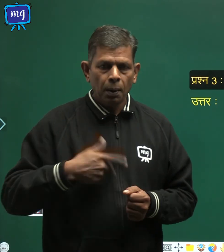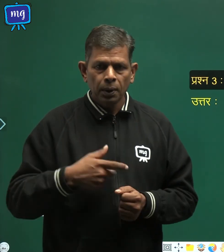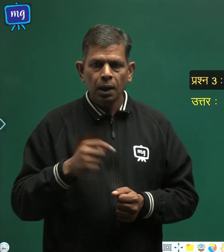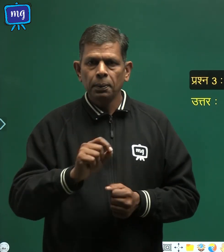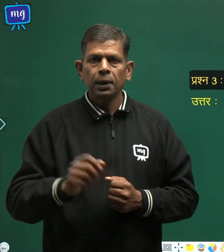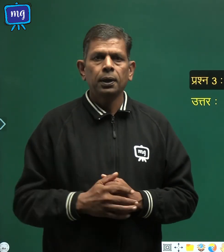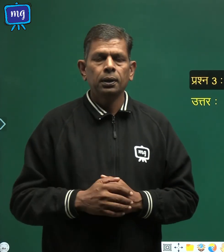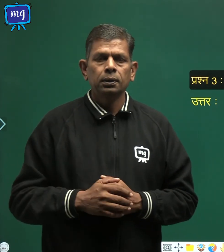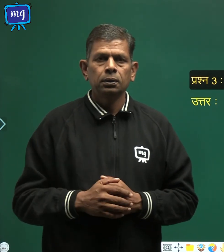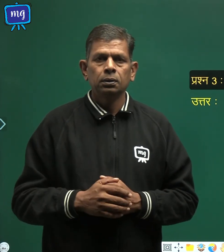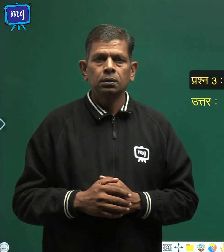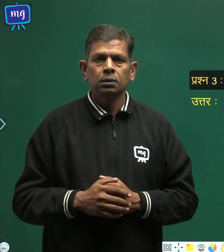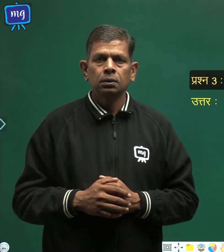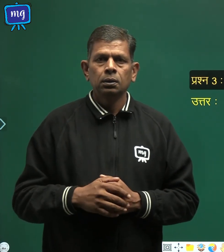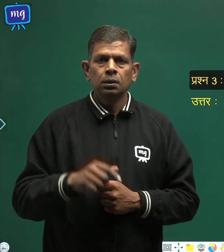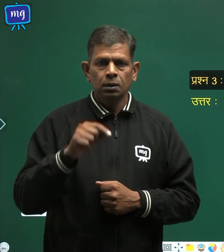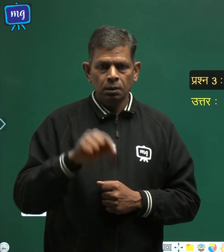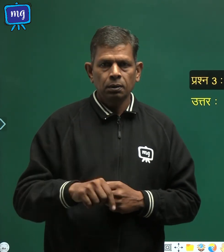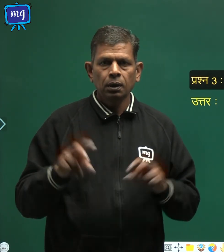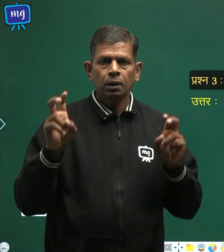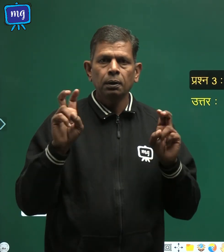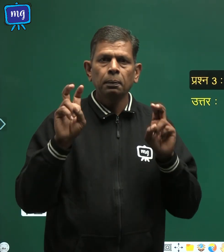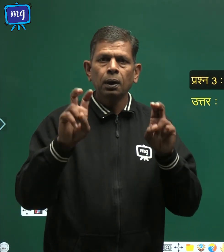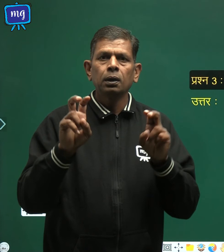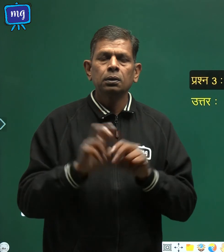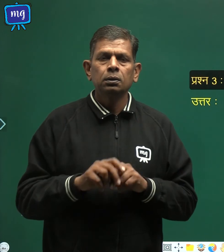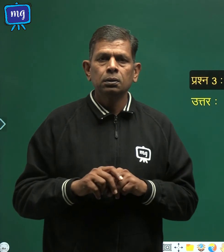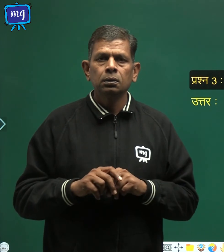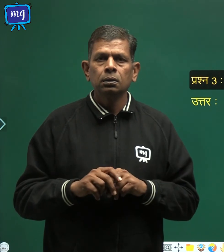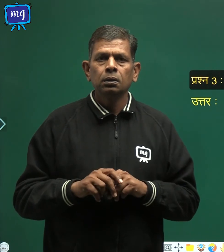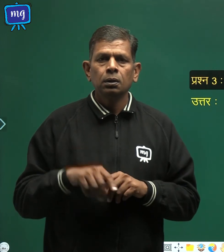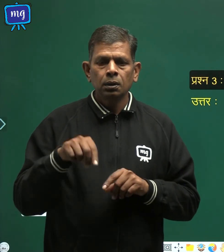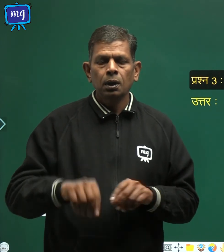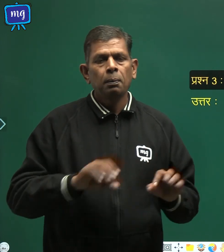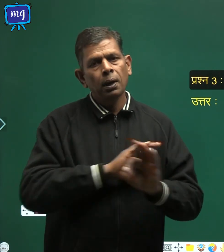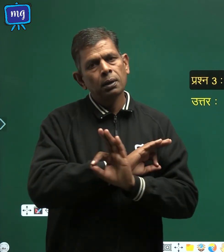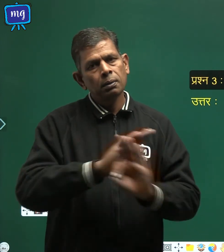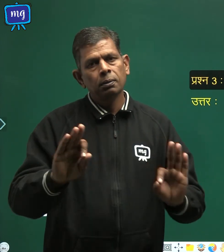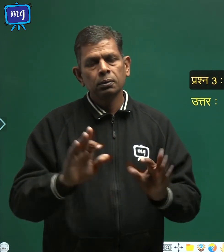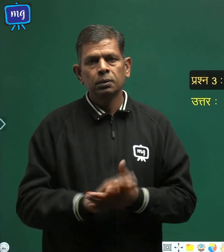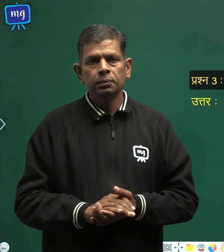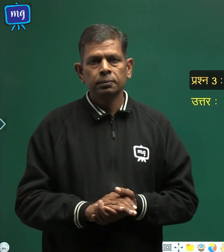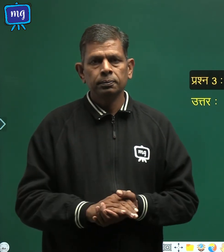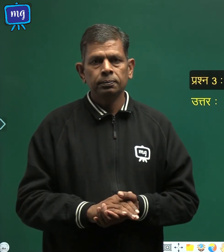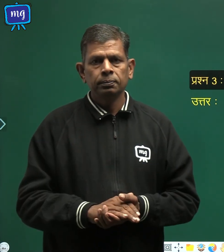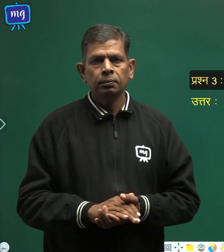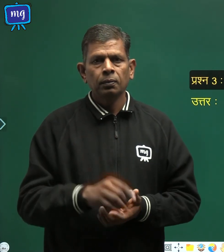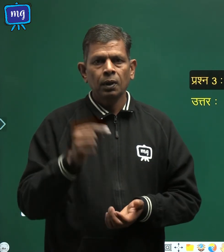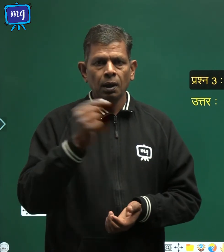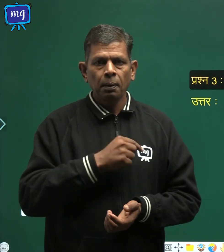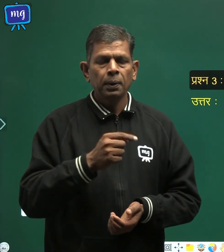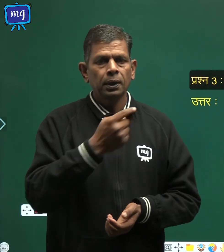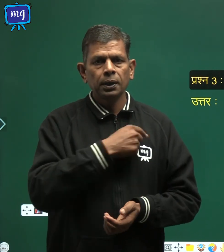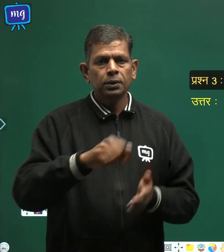लिखना। अब अपना ये पाठ यहाँ समाप्त होता है। आप इस वीडियो